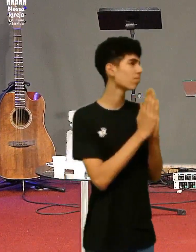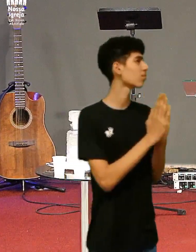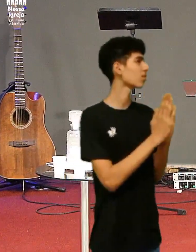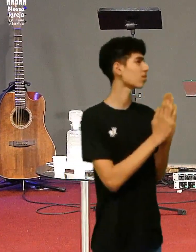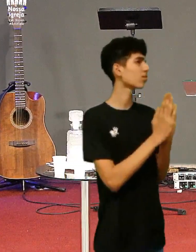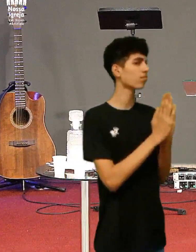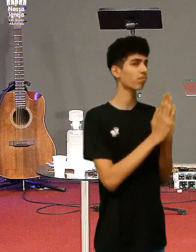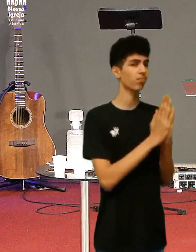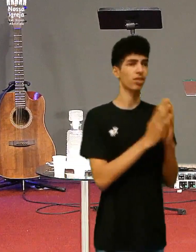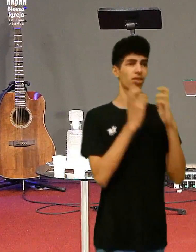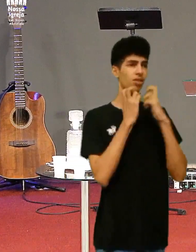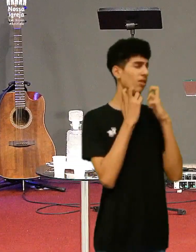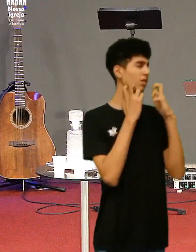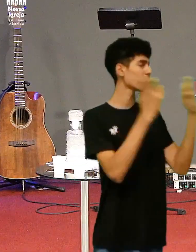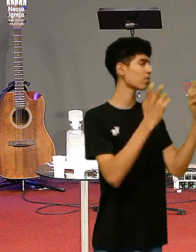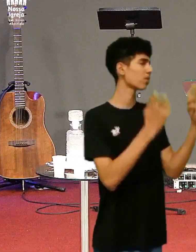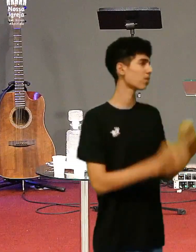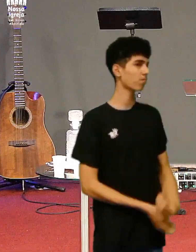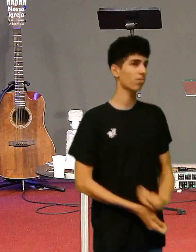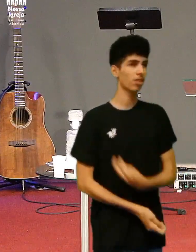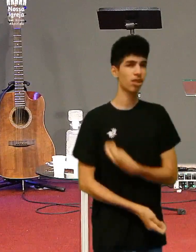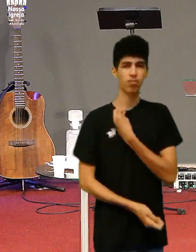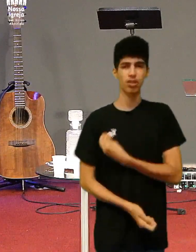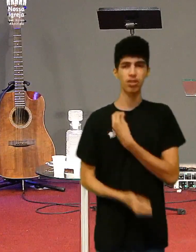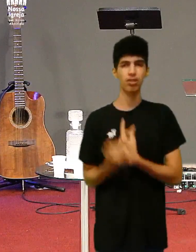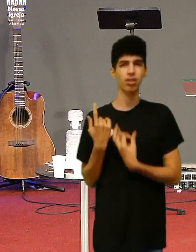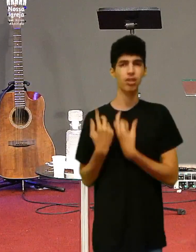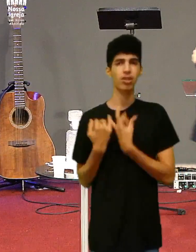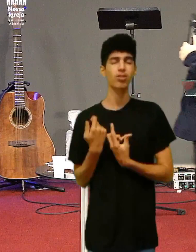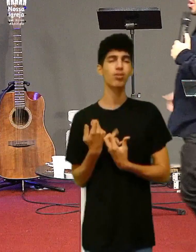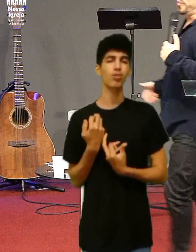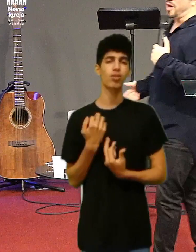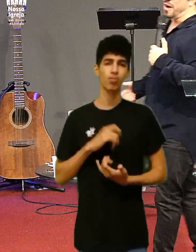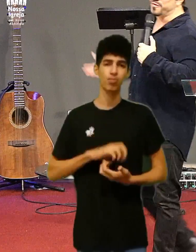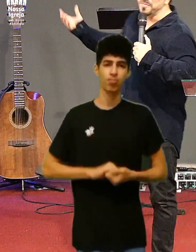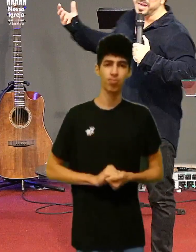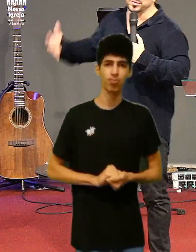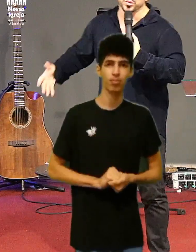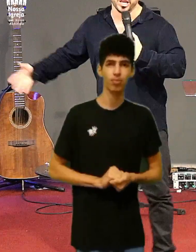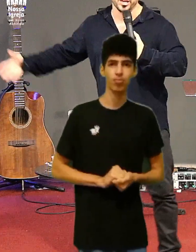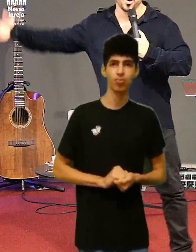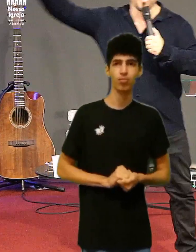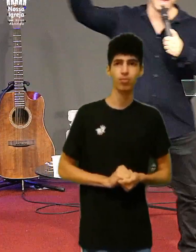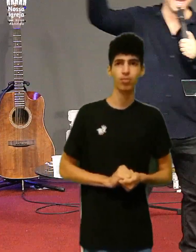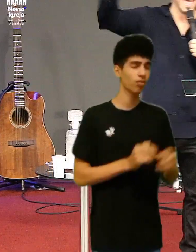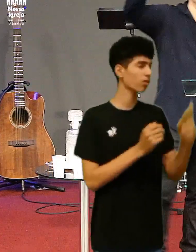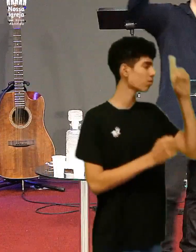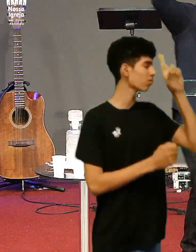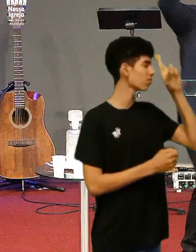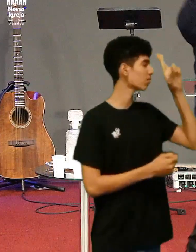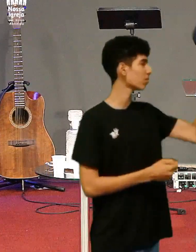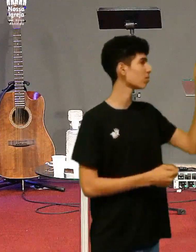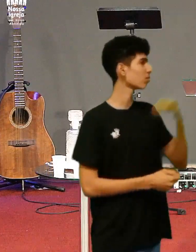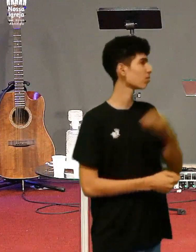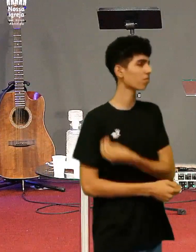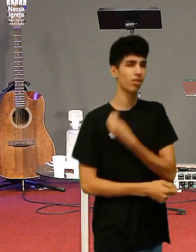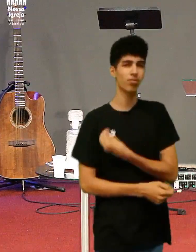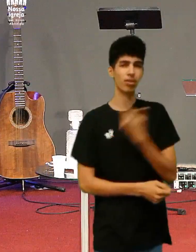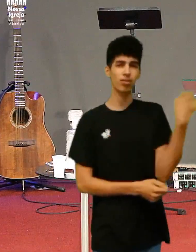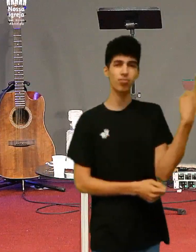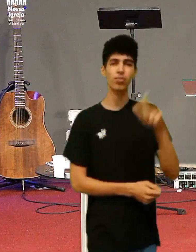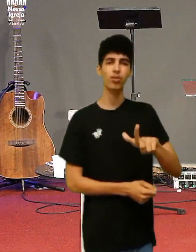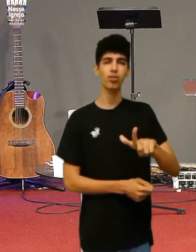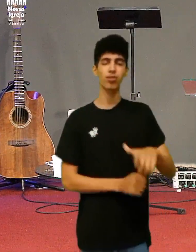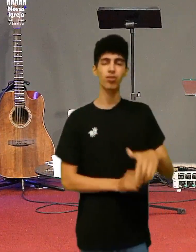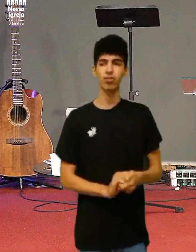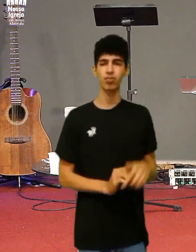Comece a clamar por um avivamento. Comece a clamar por um novo avivamento do Senhor, um reavivamento